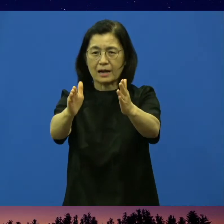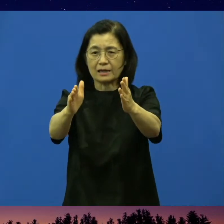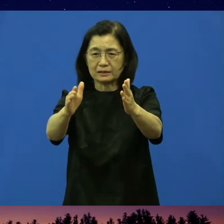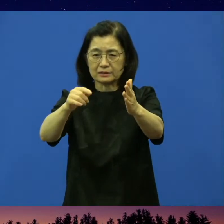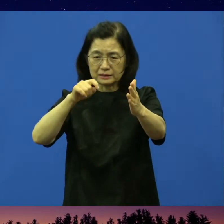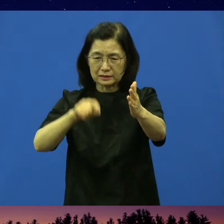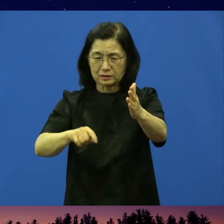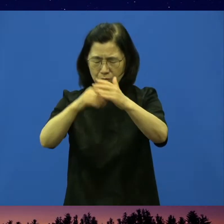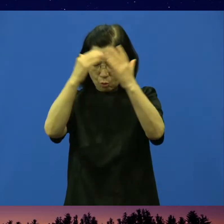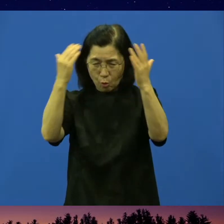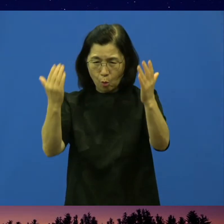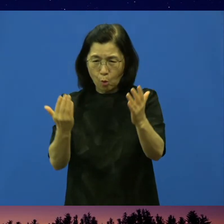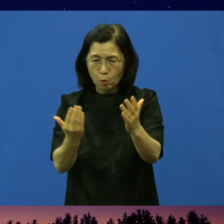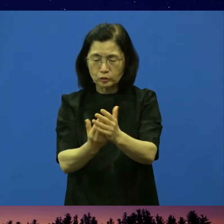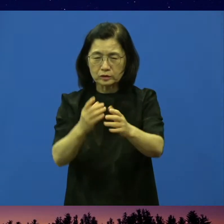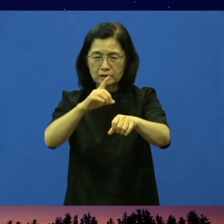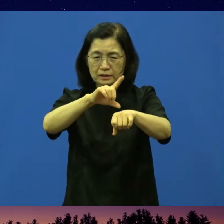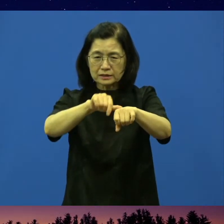거예요.